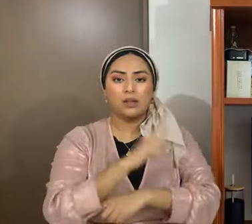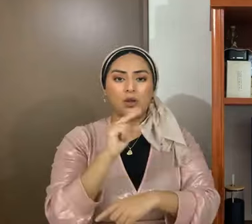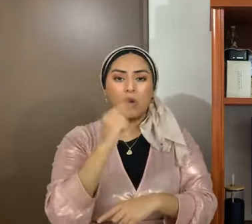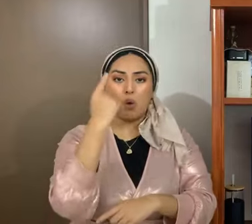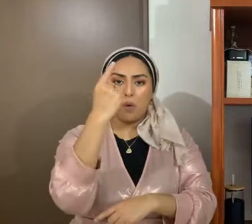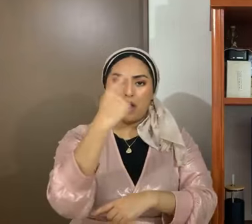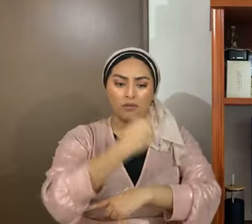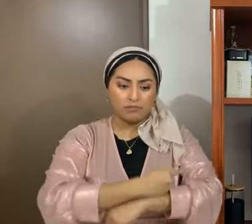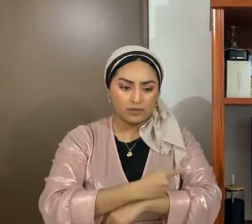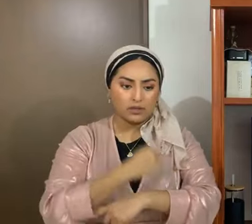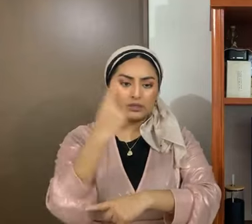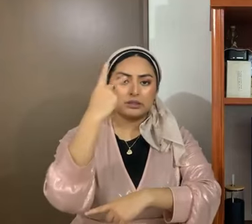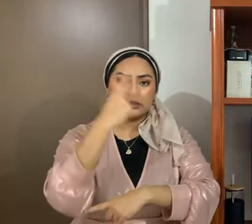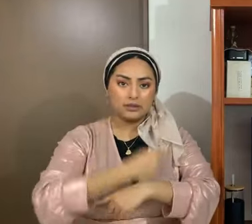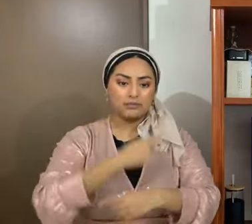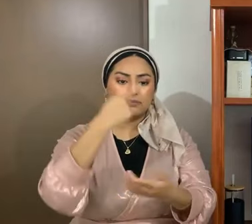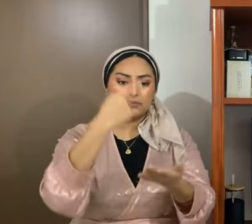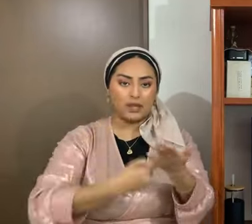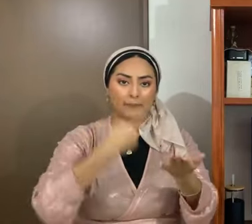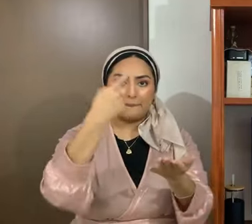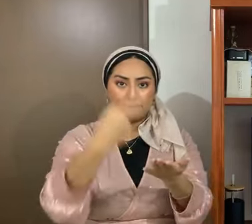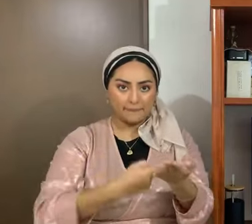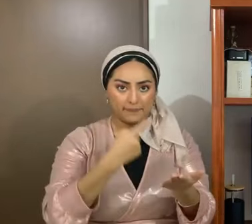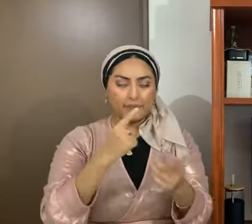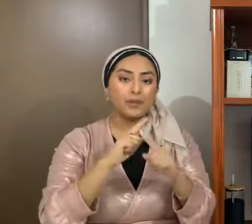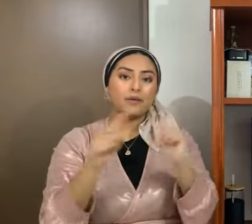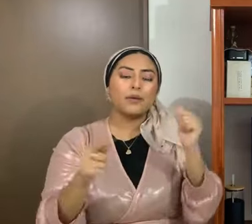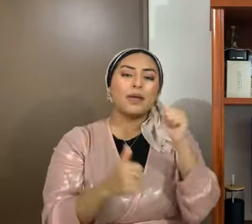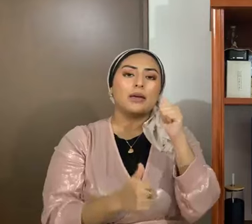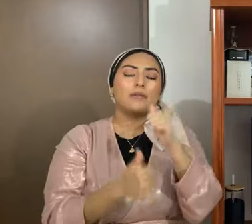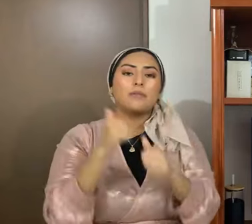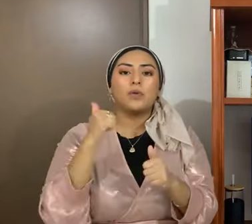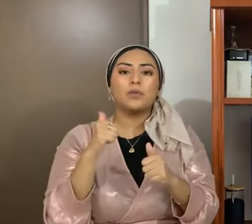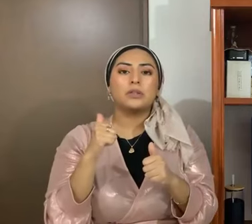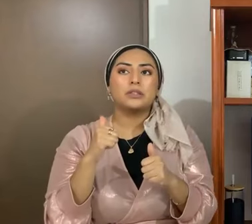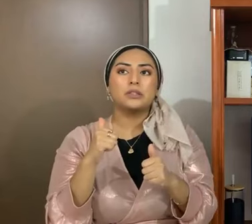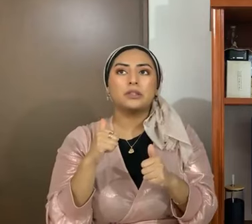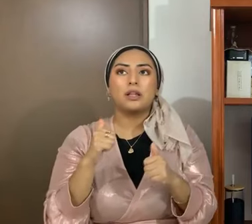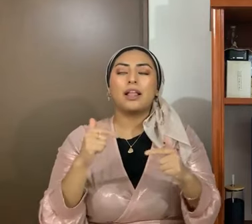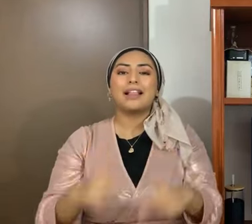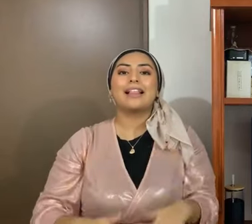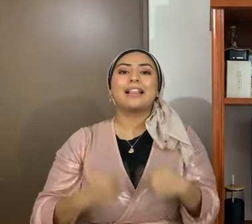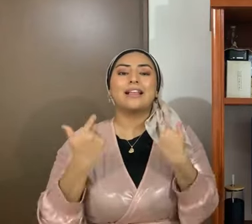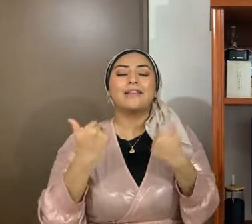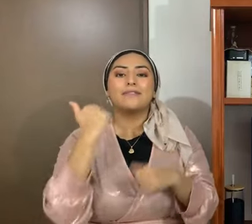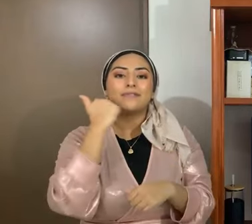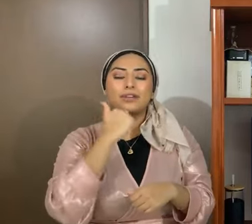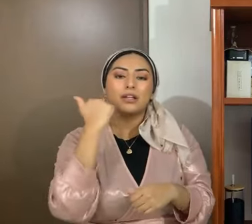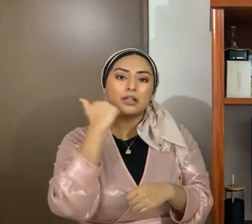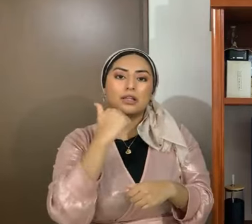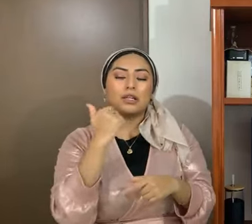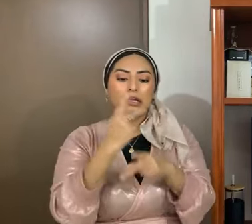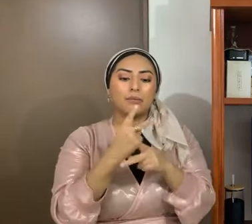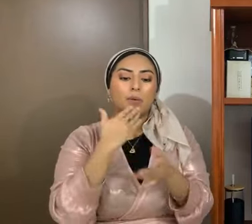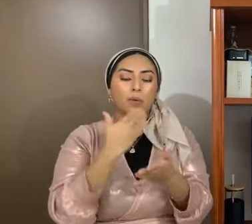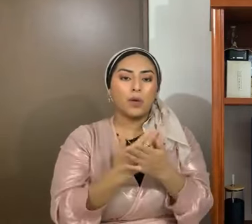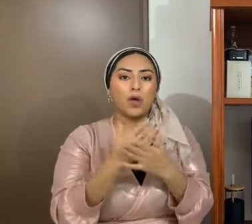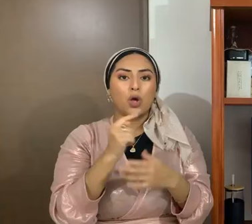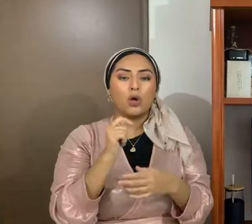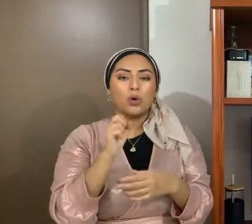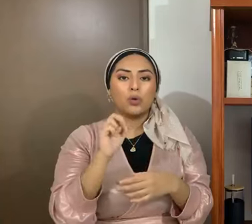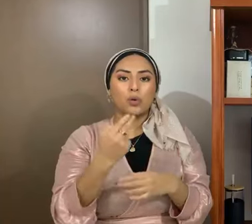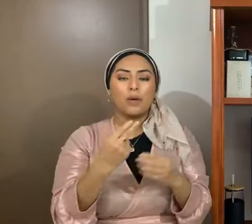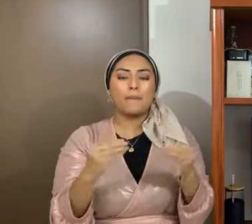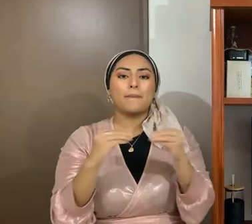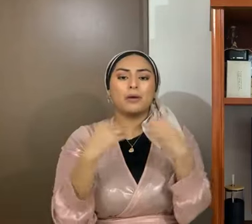bien hecho, 2 ayunos bien hechos. Pero lo que me refiero, sobre todo en el vivir, en guardar bien la Torah, en dar el